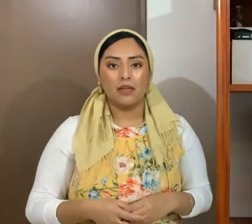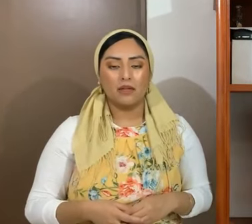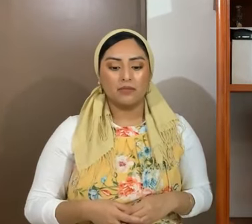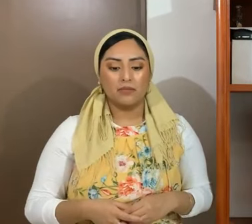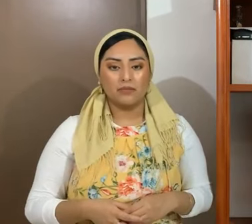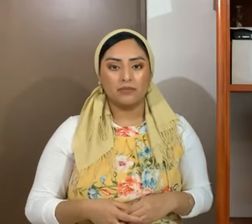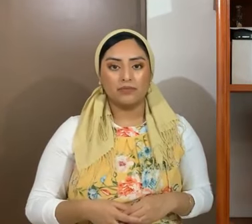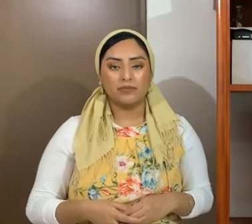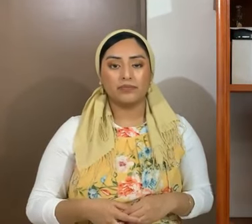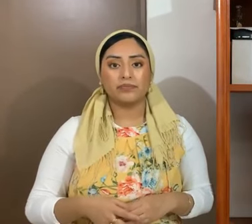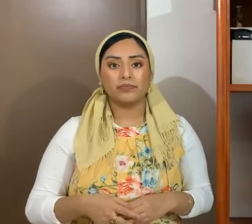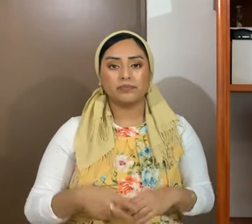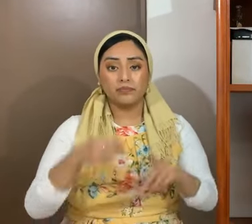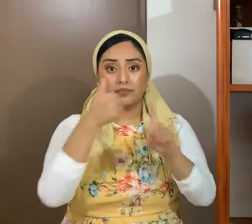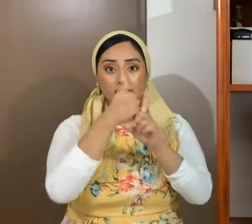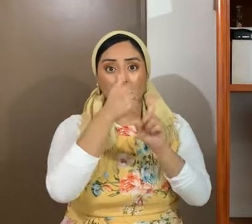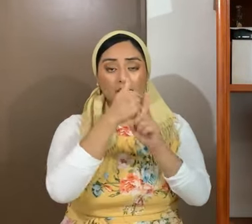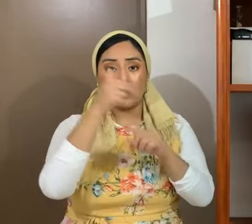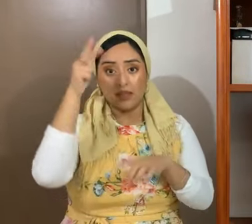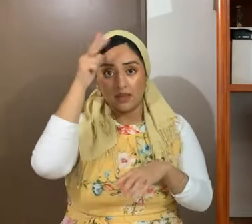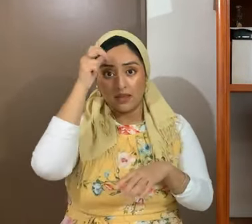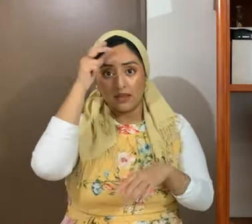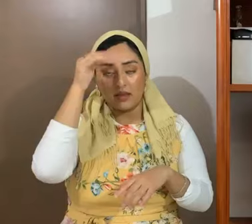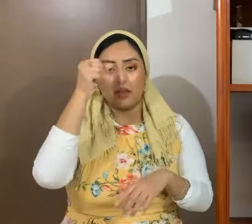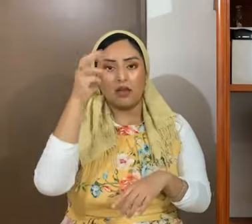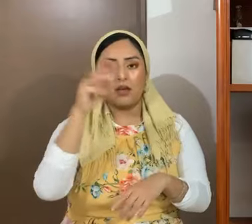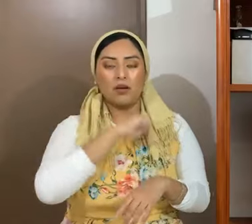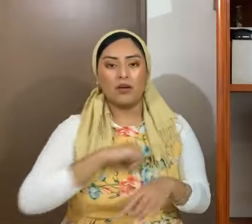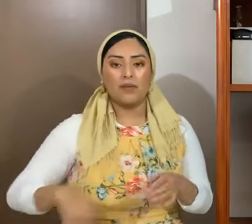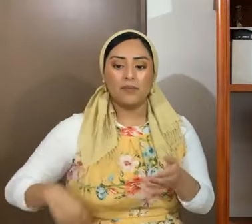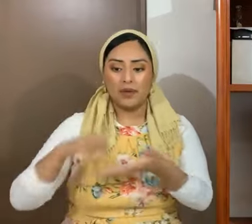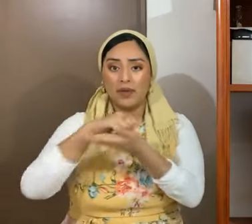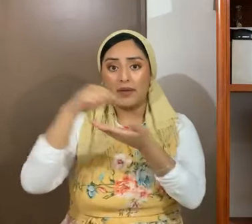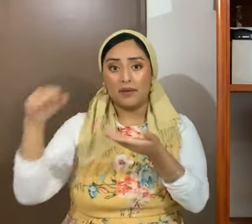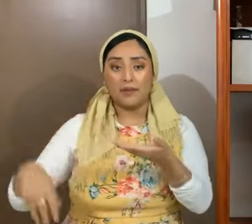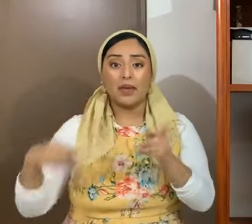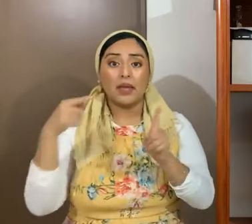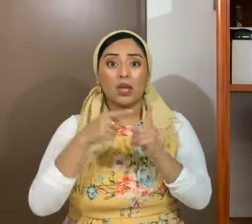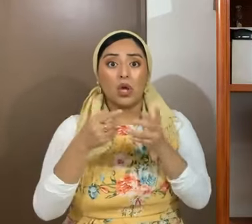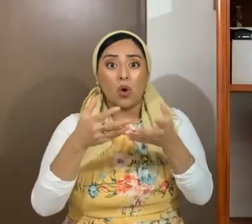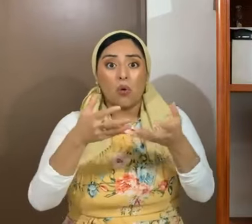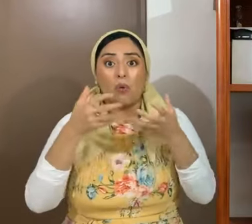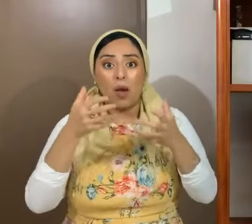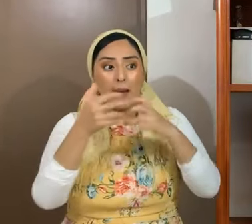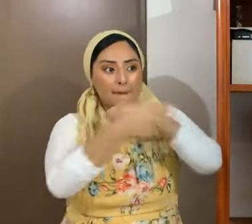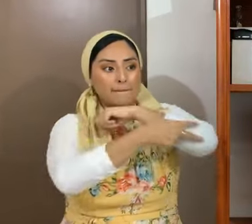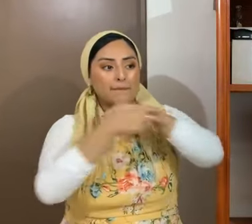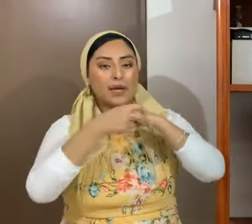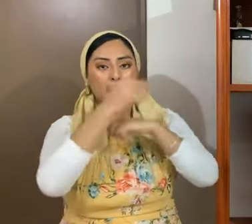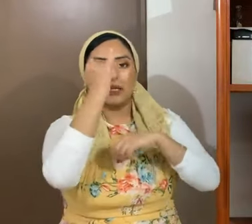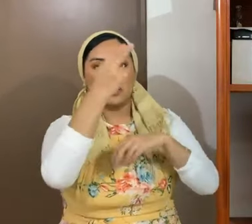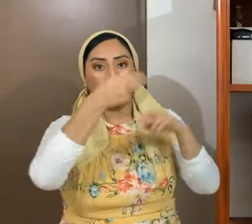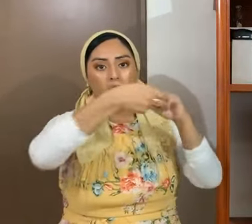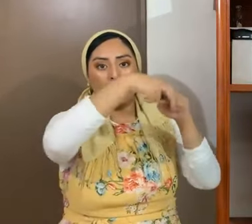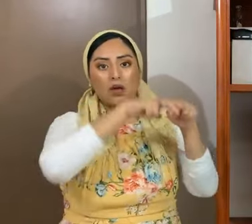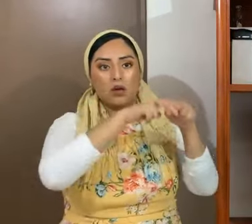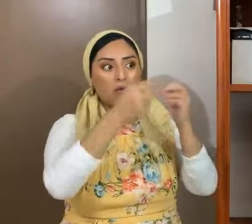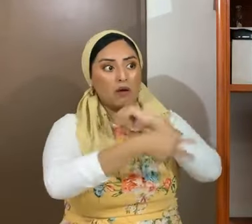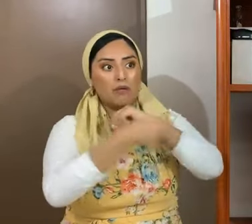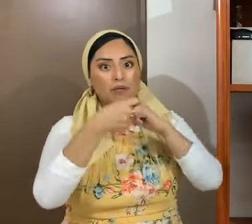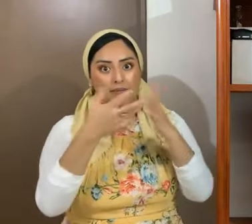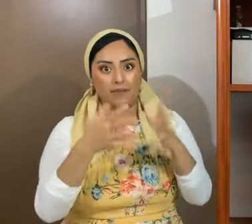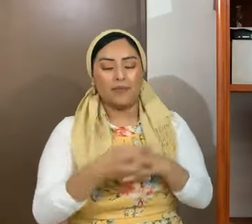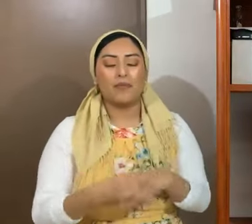lugar, porque él mismo, Hasatán, Yahshua HaMashiach le reprenda, quiso usurpar el trono de Yahweh. Y entonces